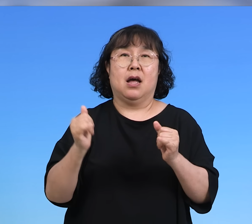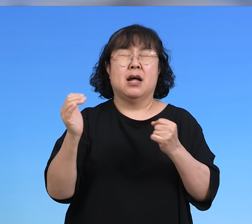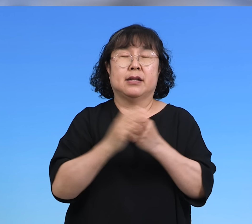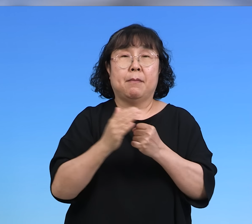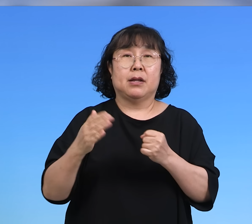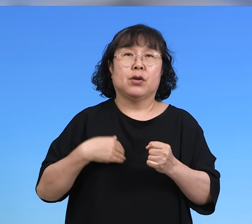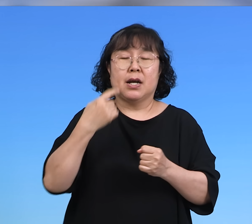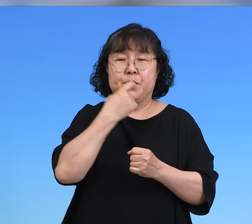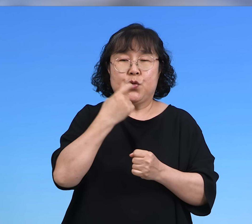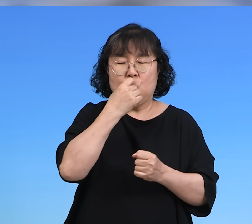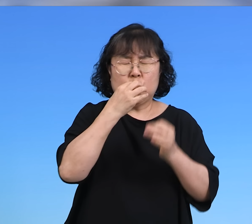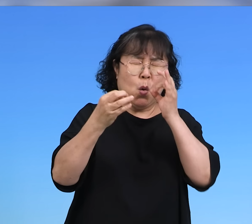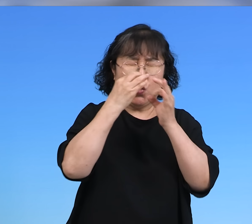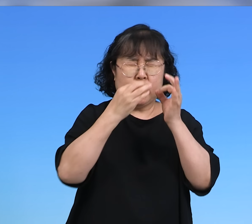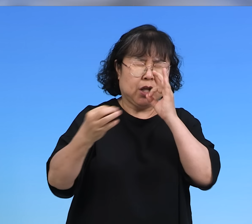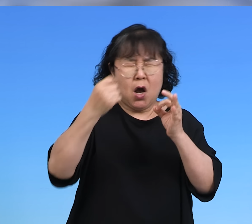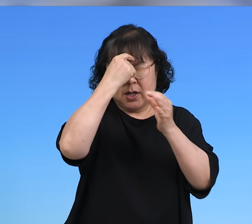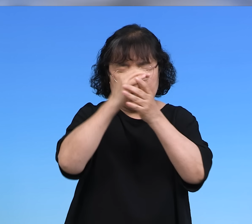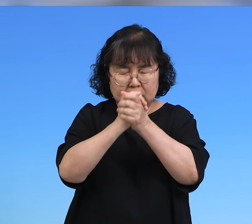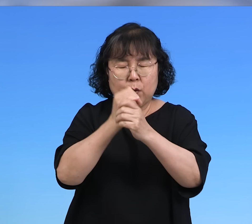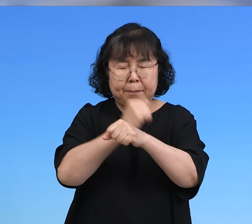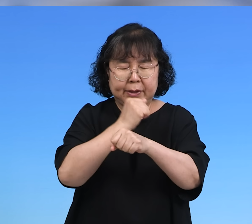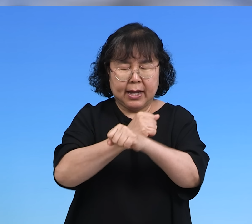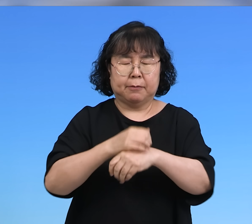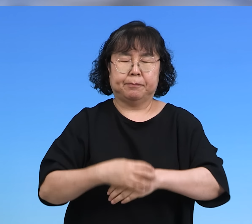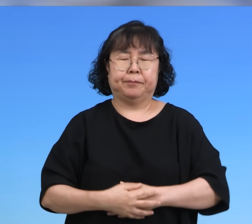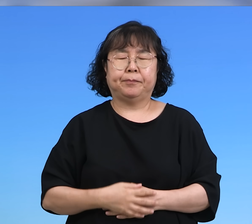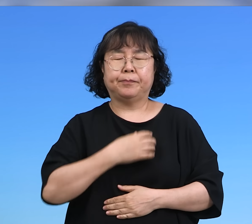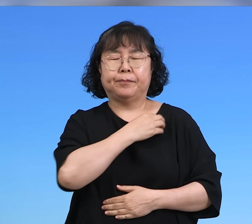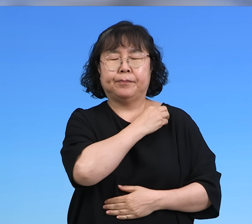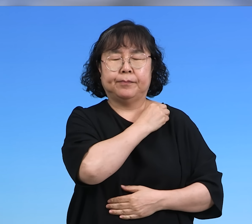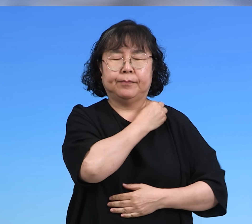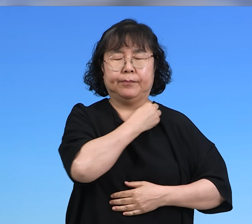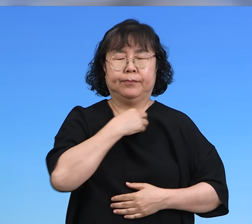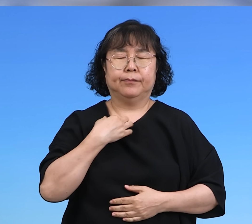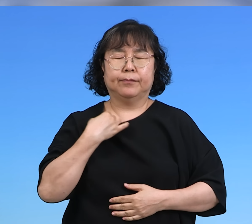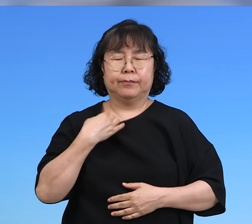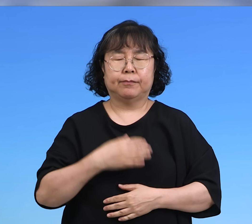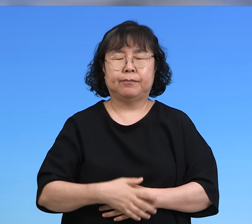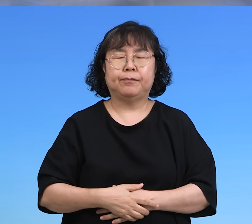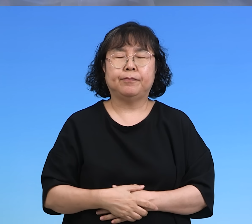입술로 하나님 앞에 은혜를 구하며 우리 통성으로 같이 기도하시겠습니다. 살아계신 하나님 아버지,